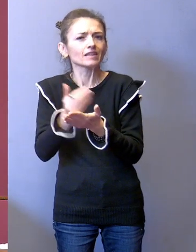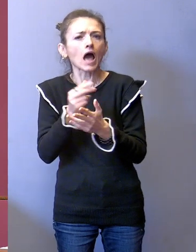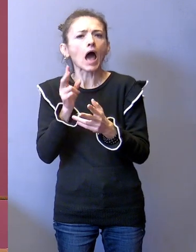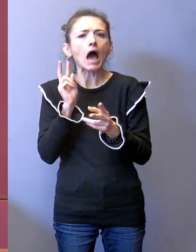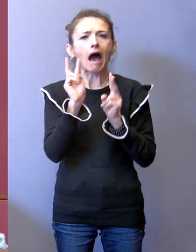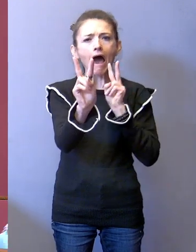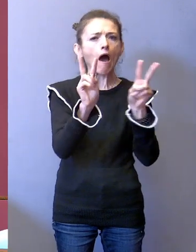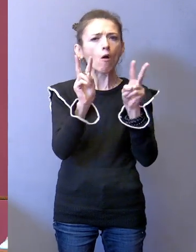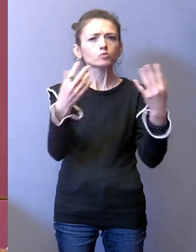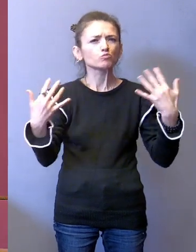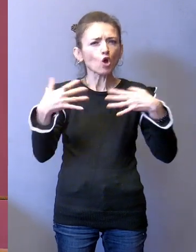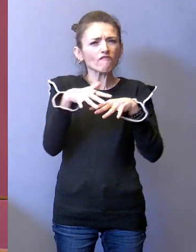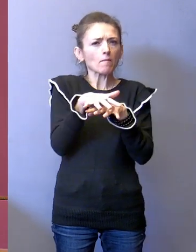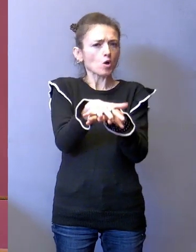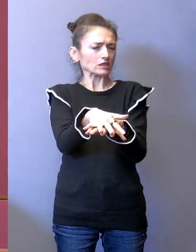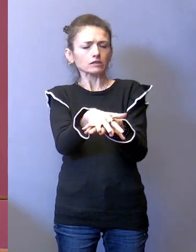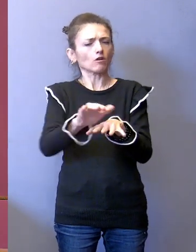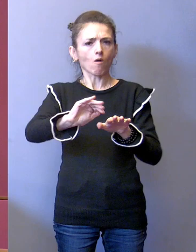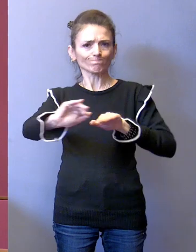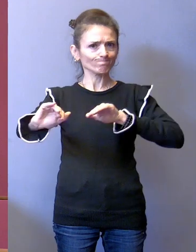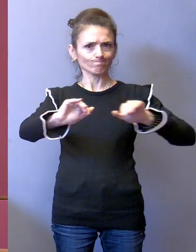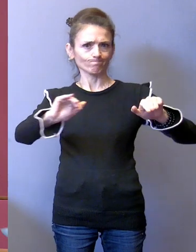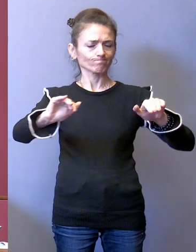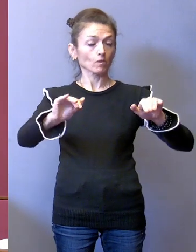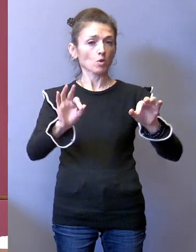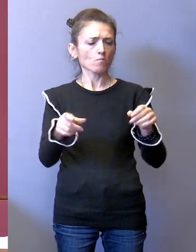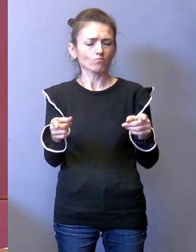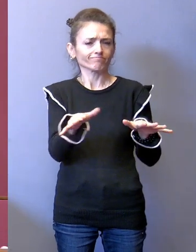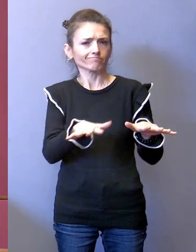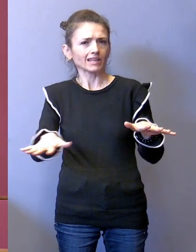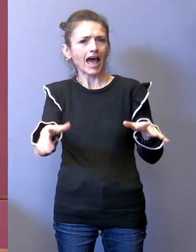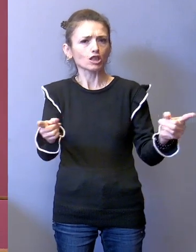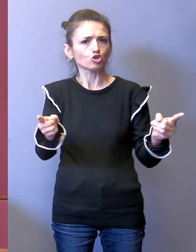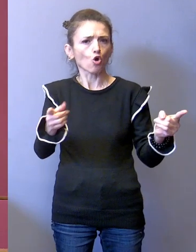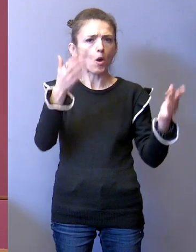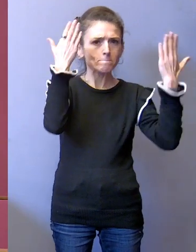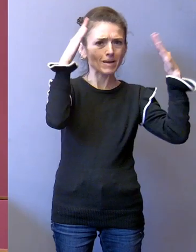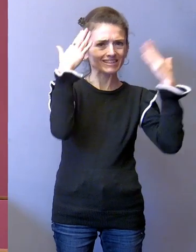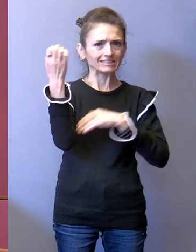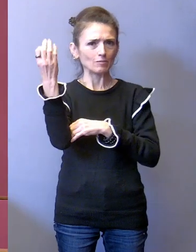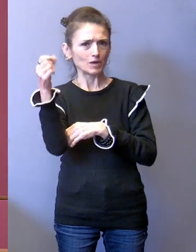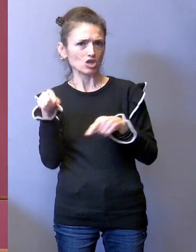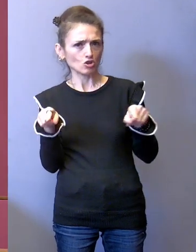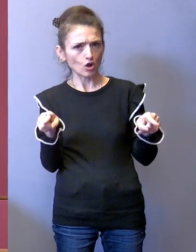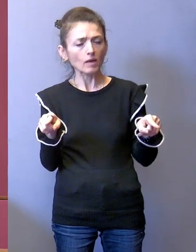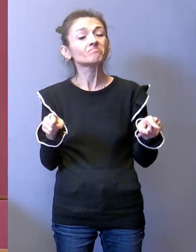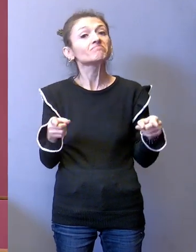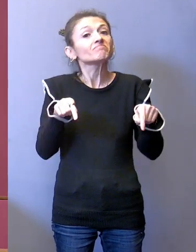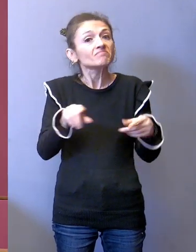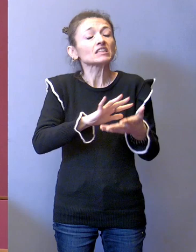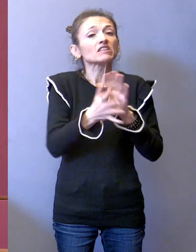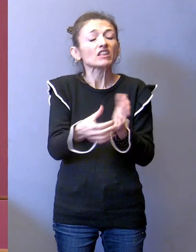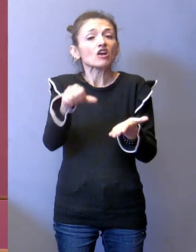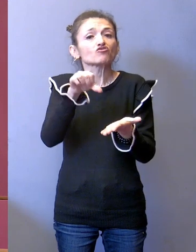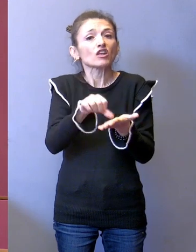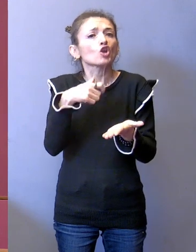che abbiamo attualmente nel tratto Marassi Brignole e diventerà alcuna AB di grande